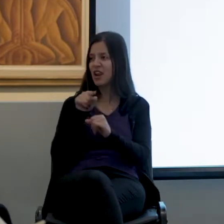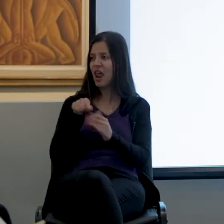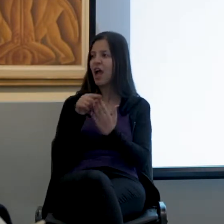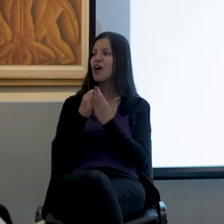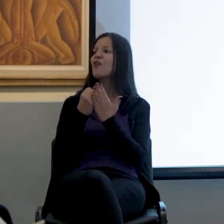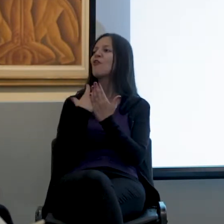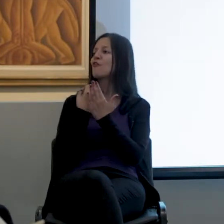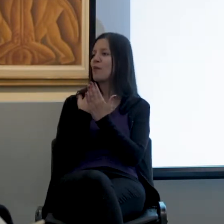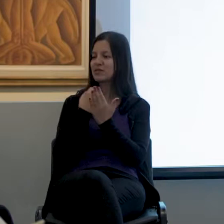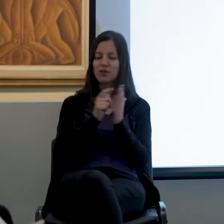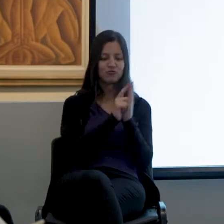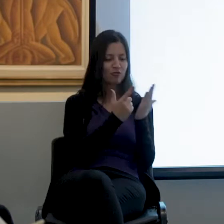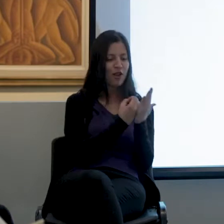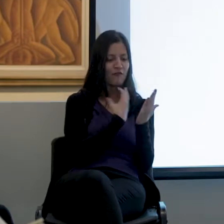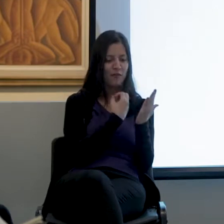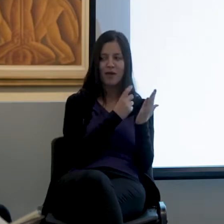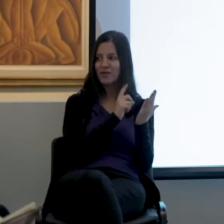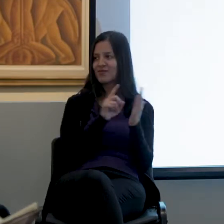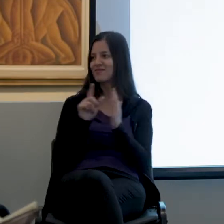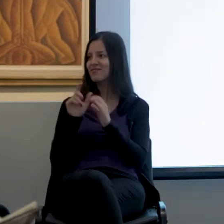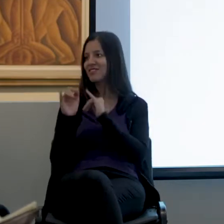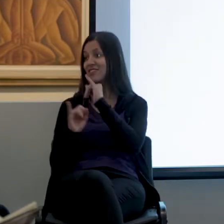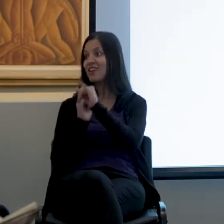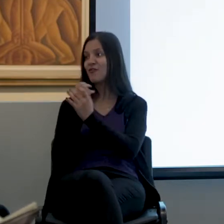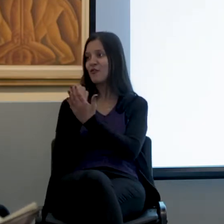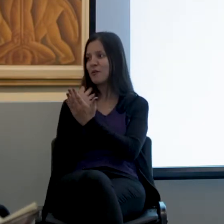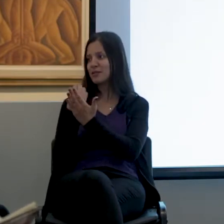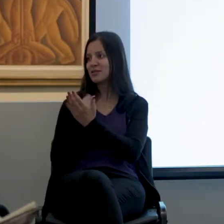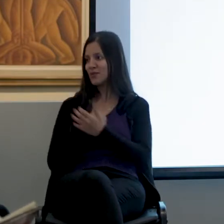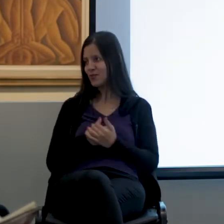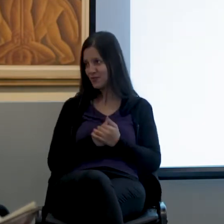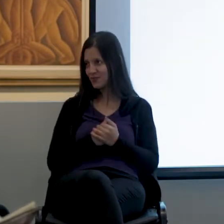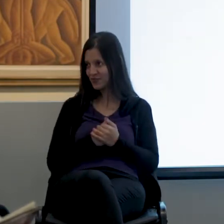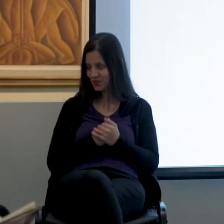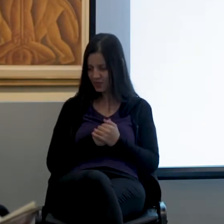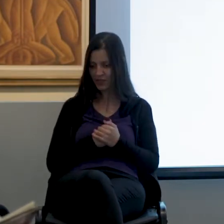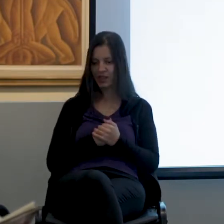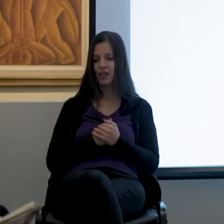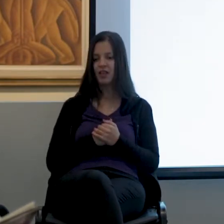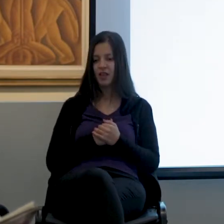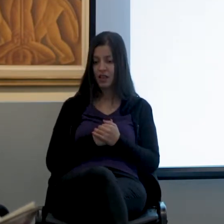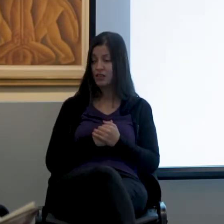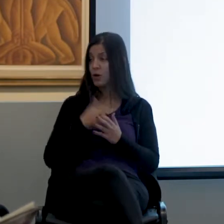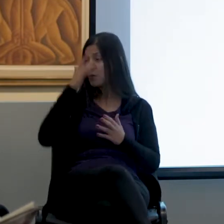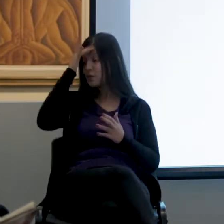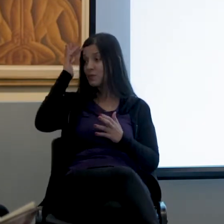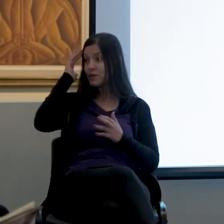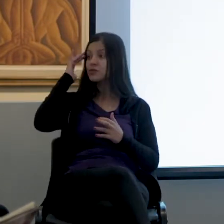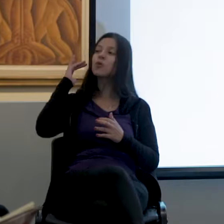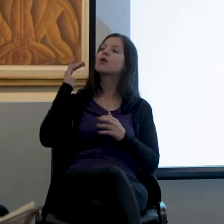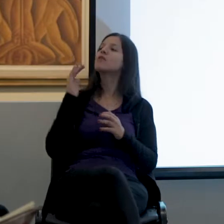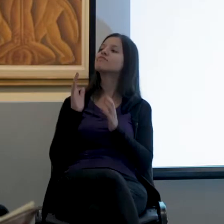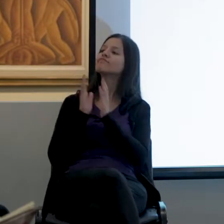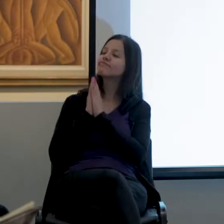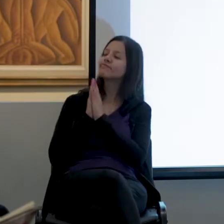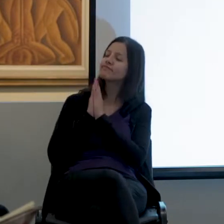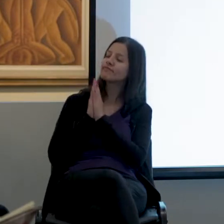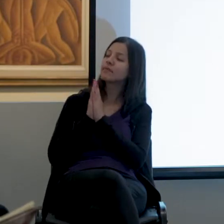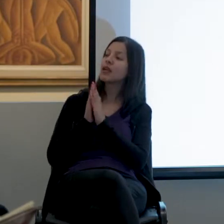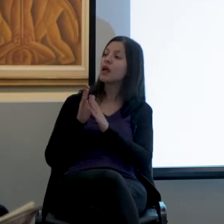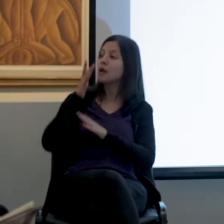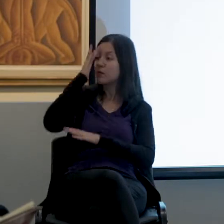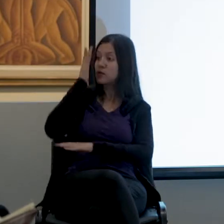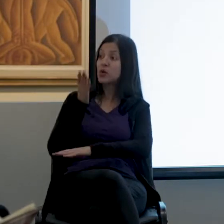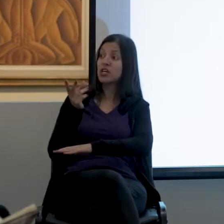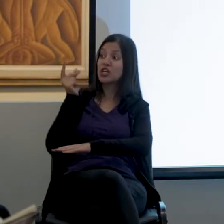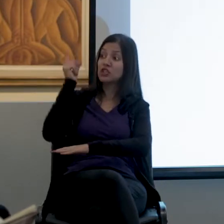Não, o negócio é muito selvagem. Vamos voltar ao velho jornal. O que o sujeito está... Quando o sujeito está rezando, o homem antigo